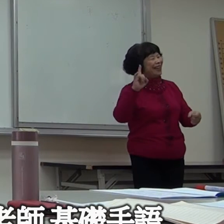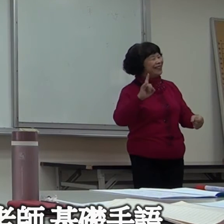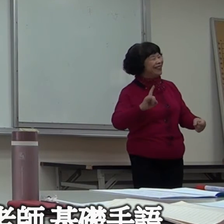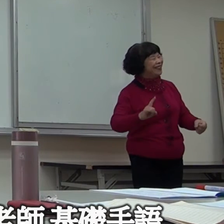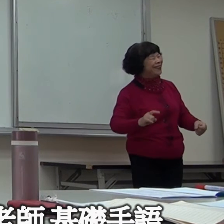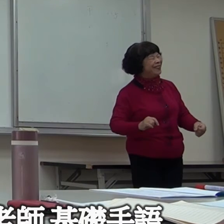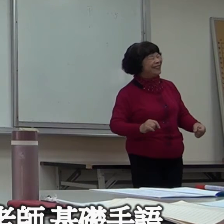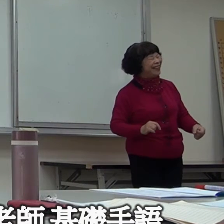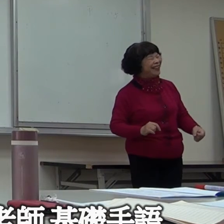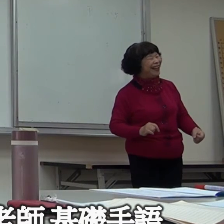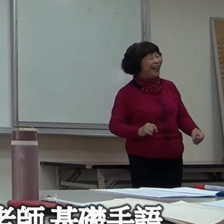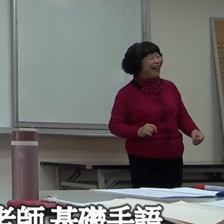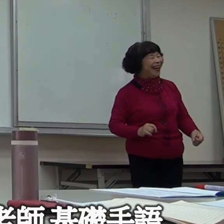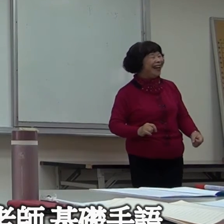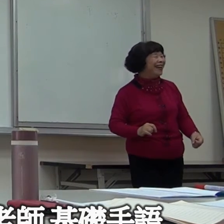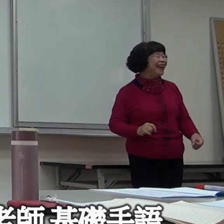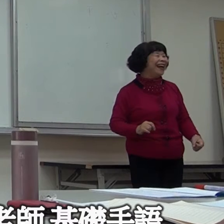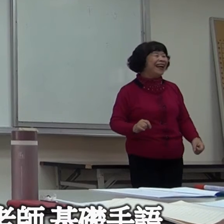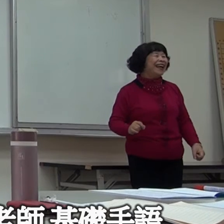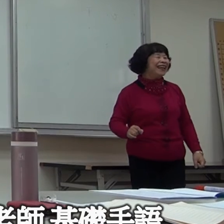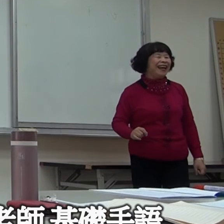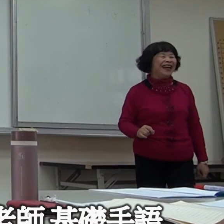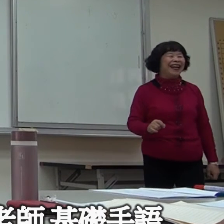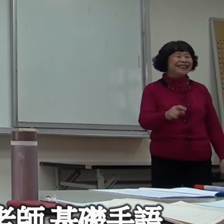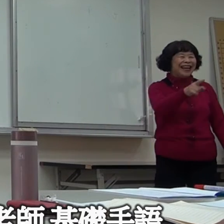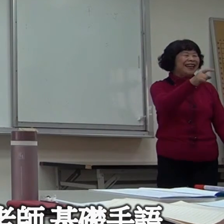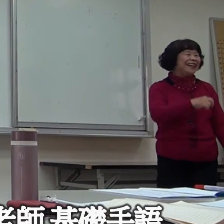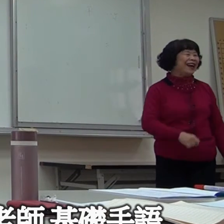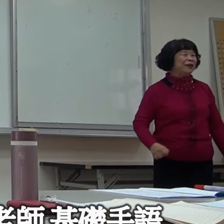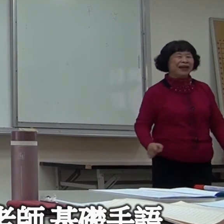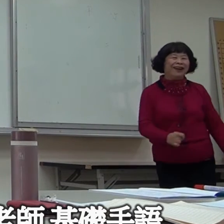男生女 生。女儿， 大家摇一摇。